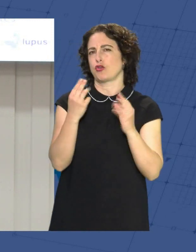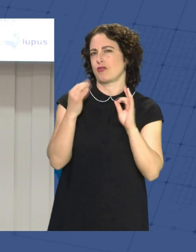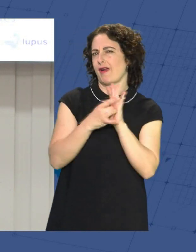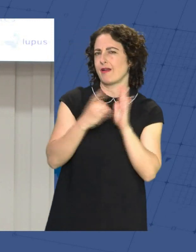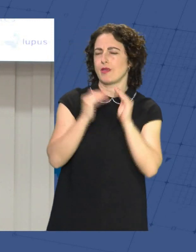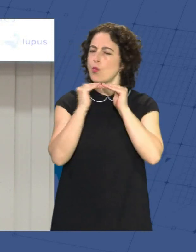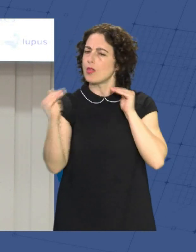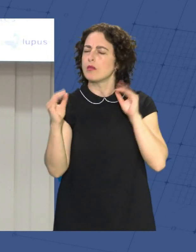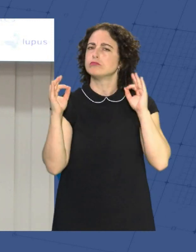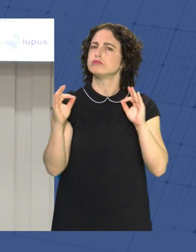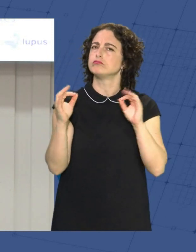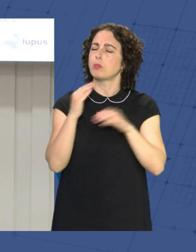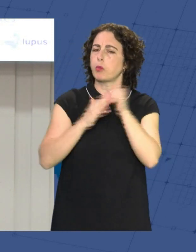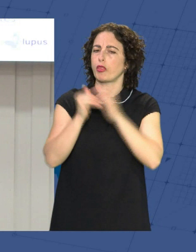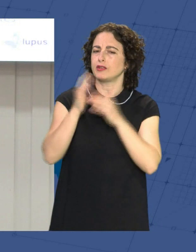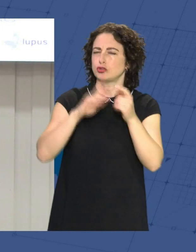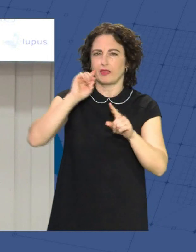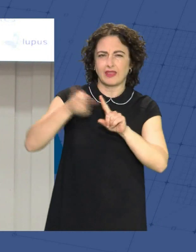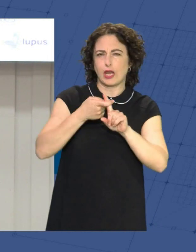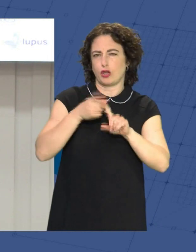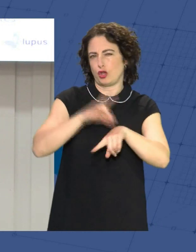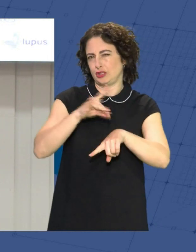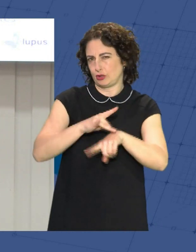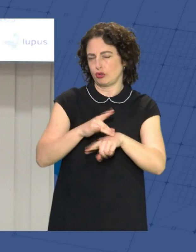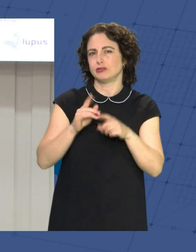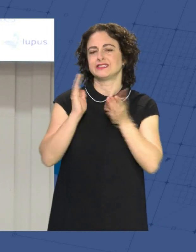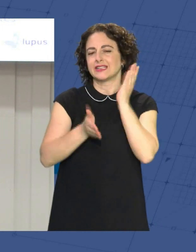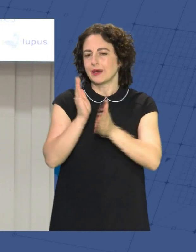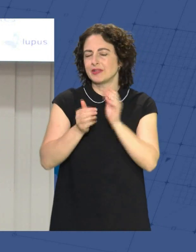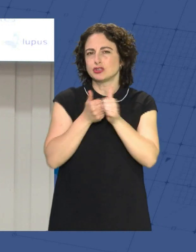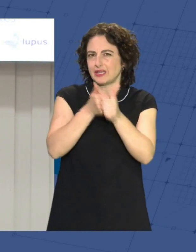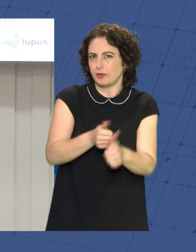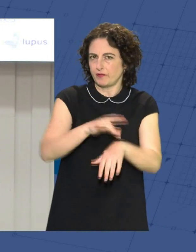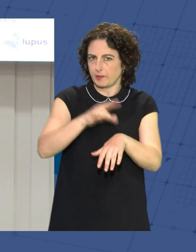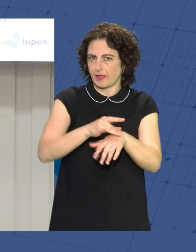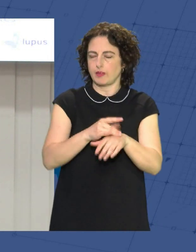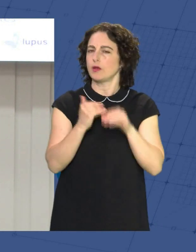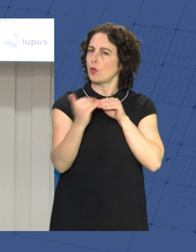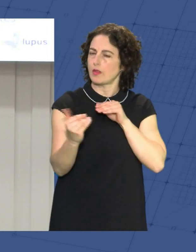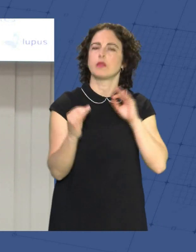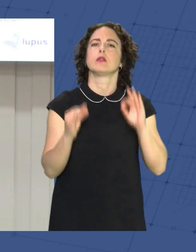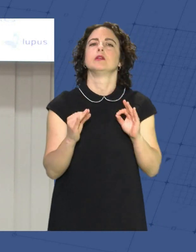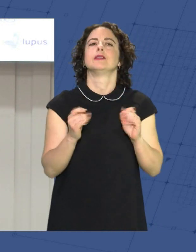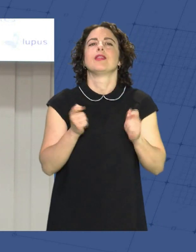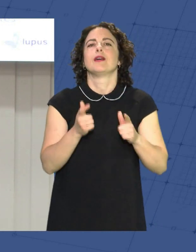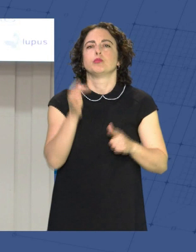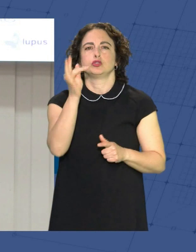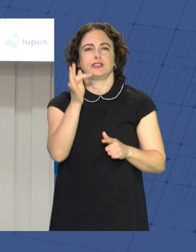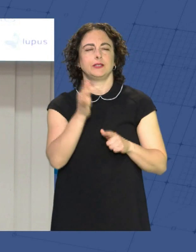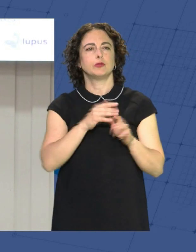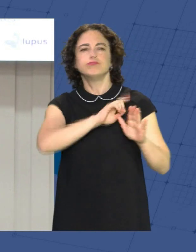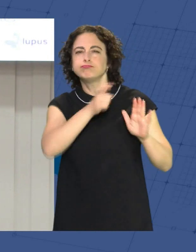uniformidad durante los procesos de diagnóstico, tratamiento y seguimiento de la enfermedad, favoreciendo así un abordaje